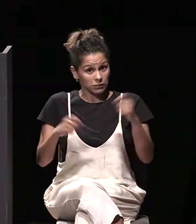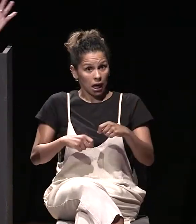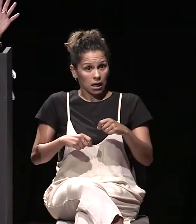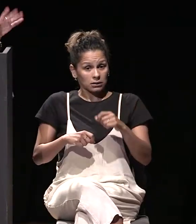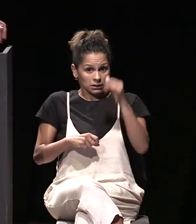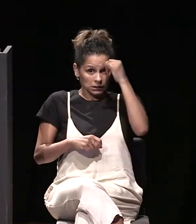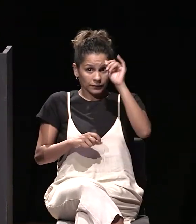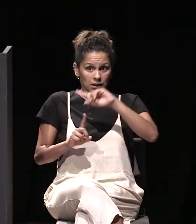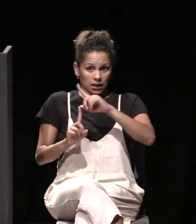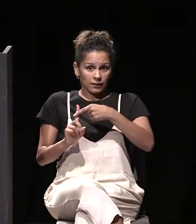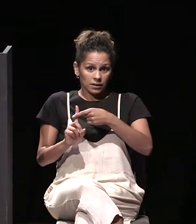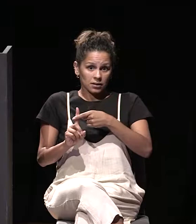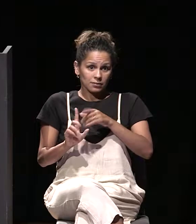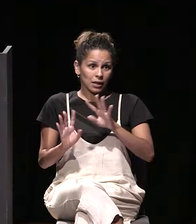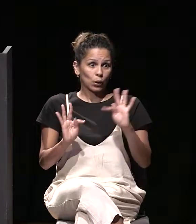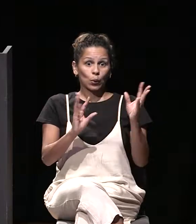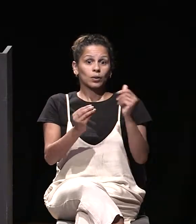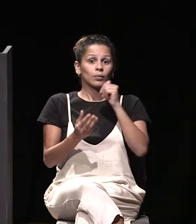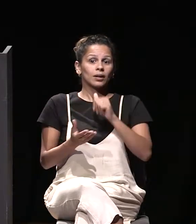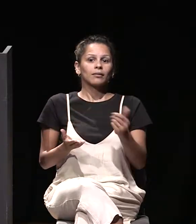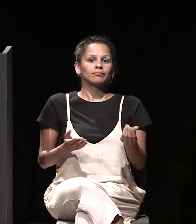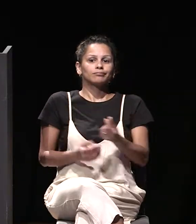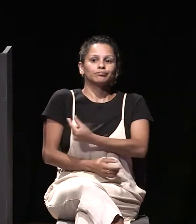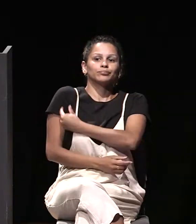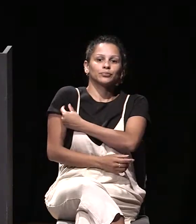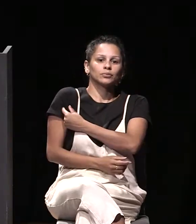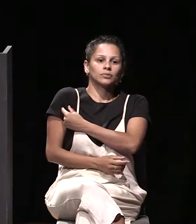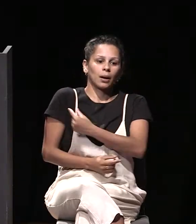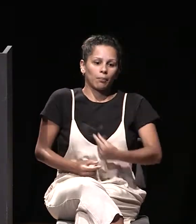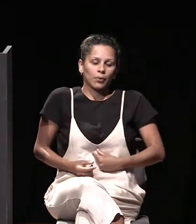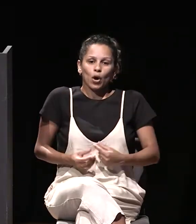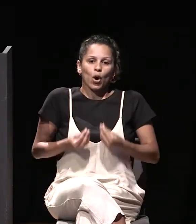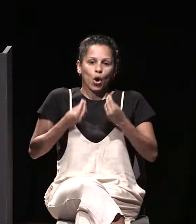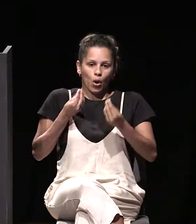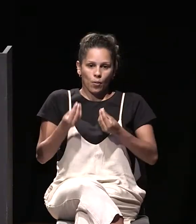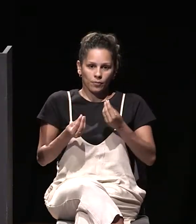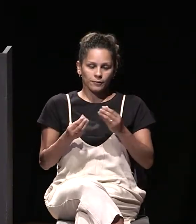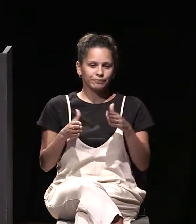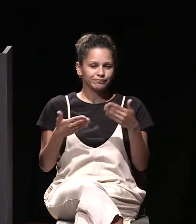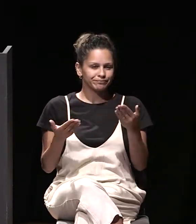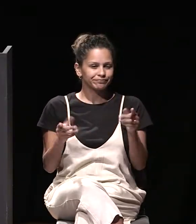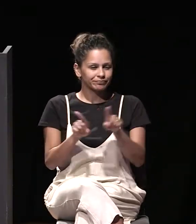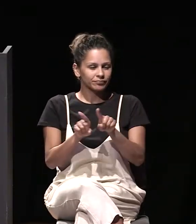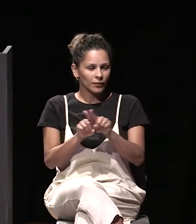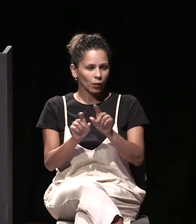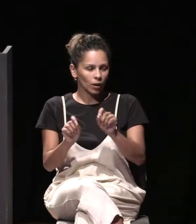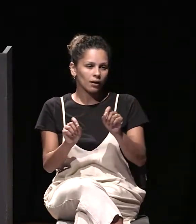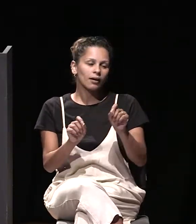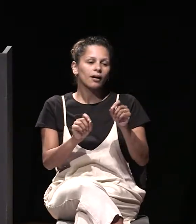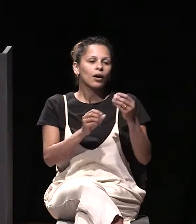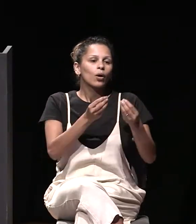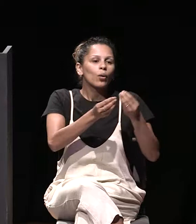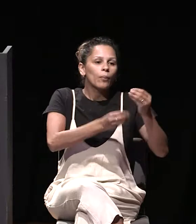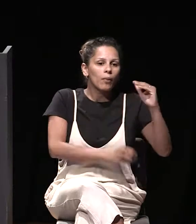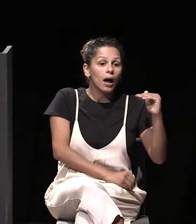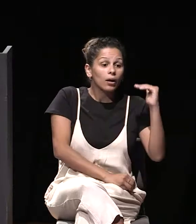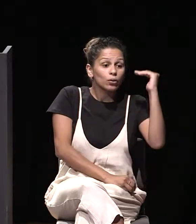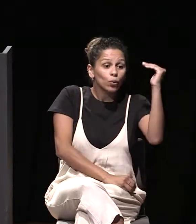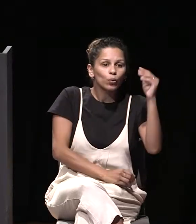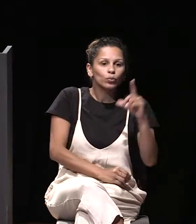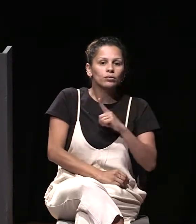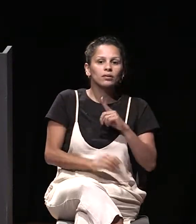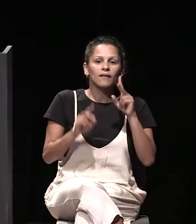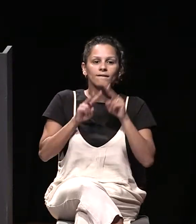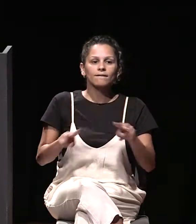E, finalmente, então, eu vou me referir a essa visão que os adultos têm em relação à adolescência e a